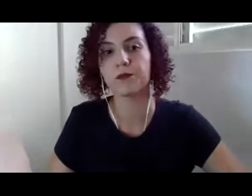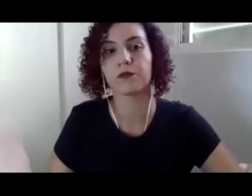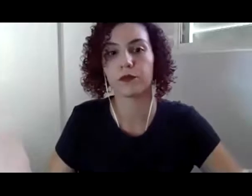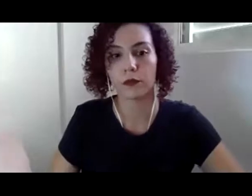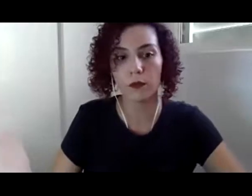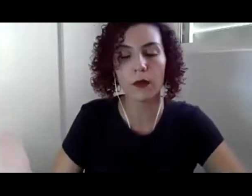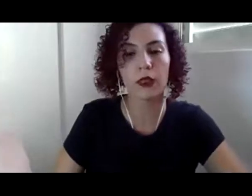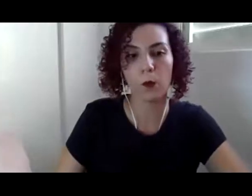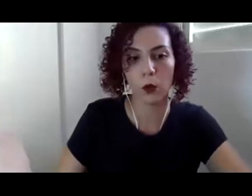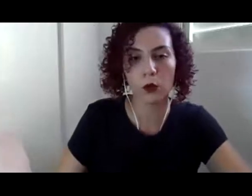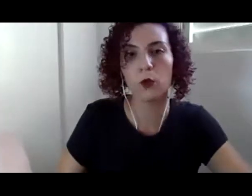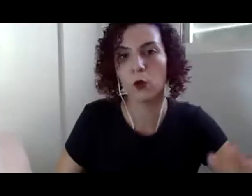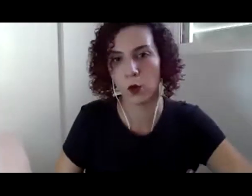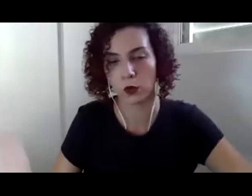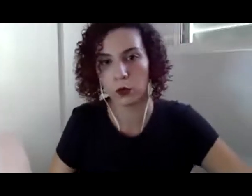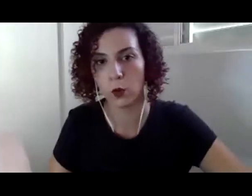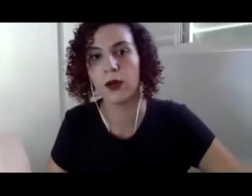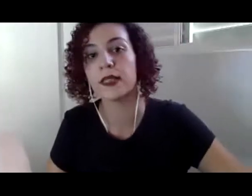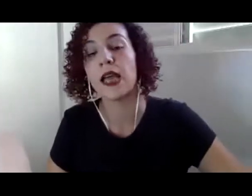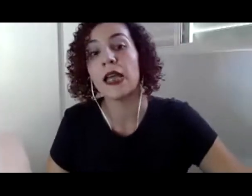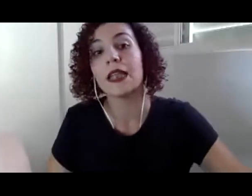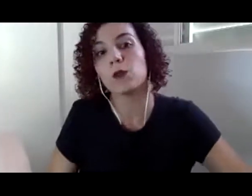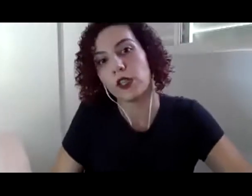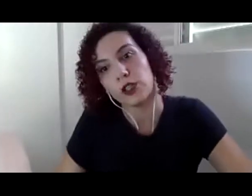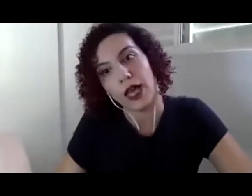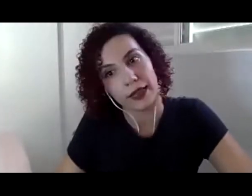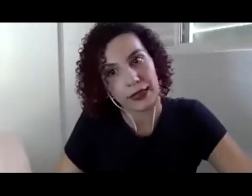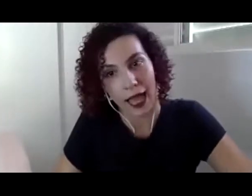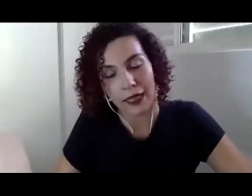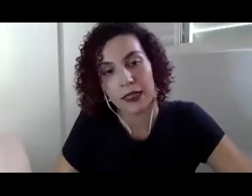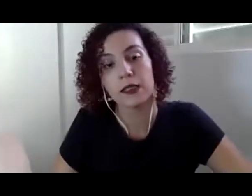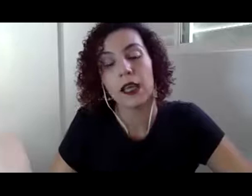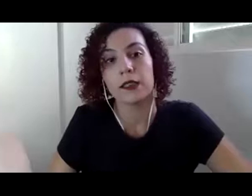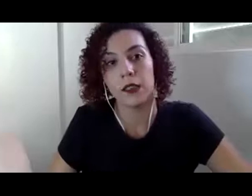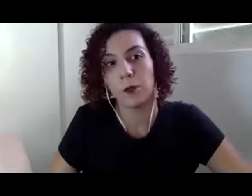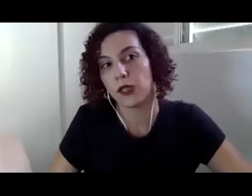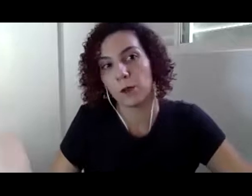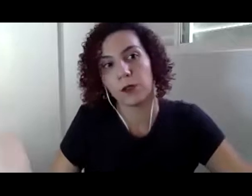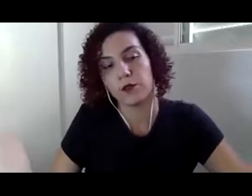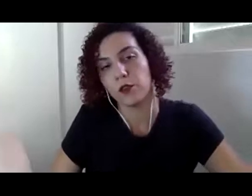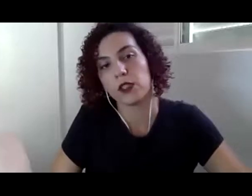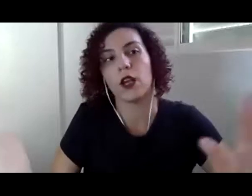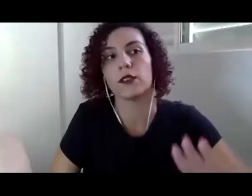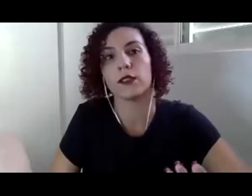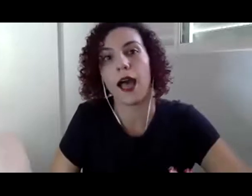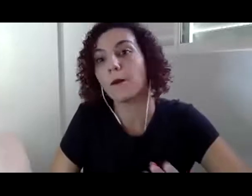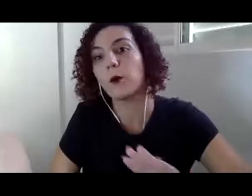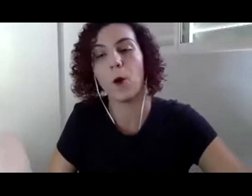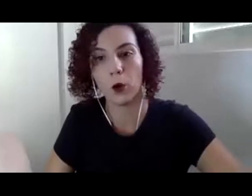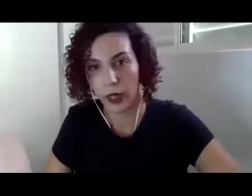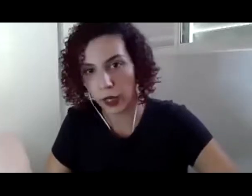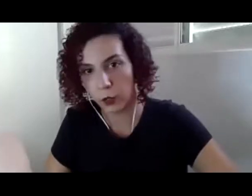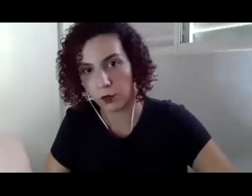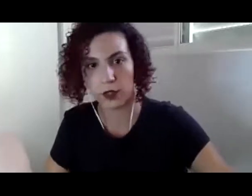sabe? Então, módulo 1, módulo 2. Não sei te dar detalhes, se, por exemplo, se você já sabe